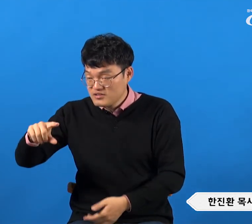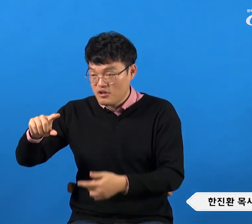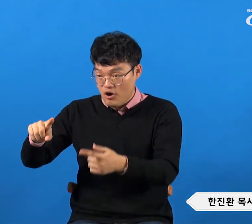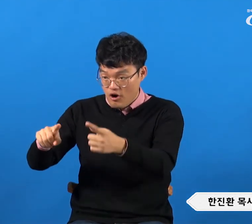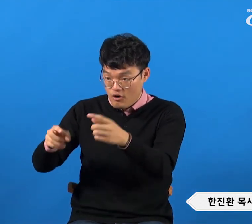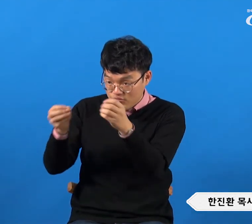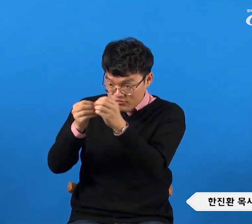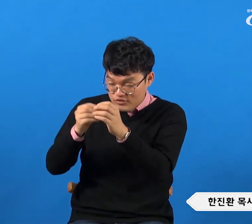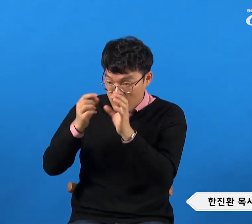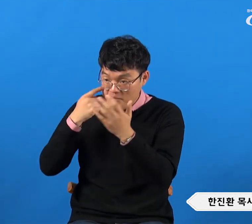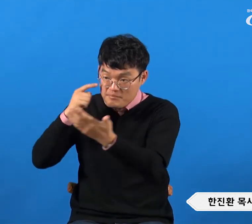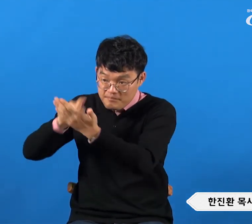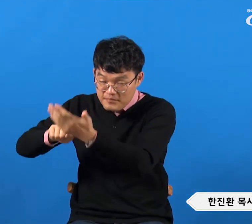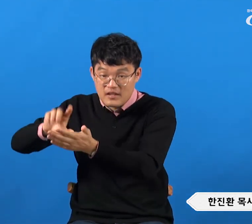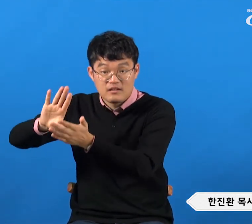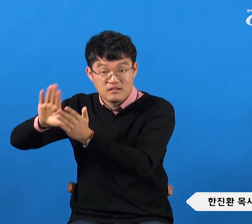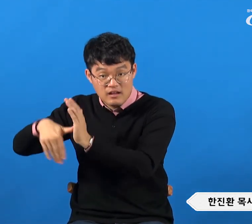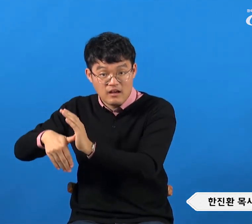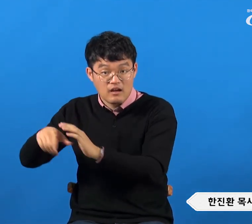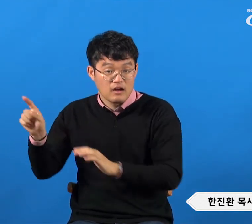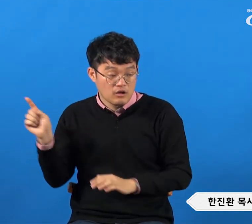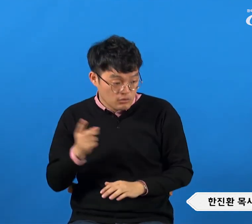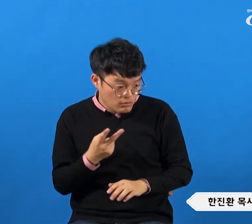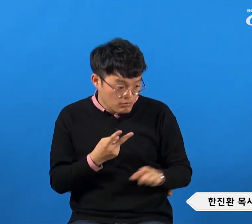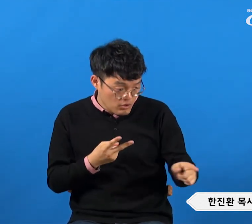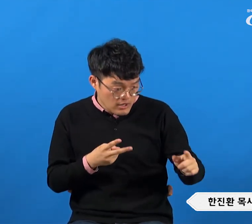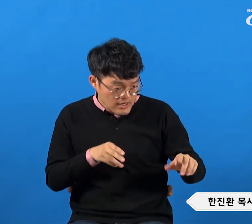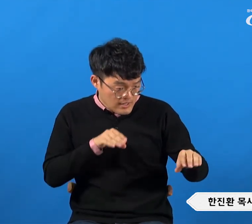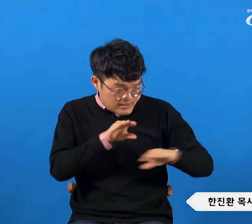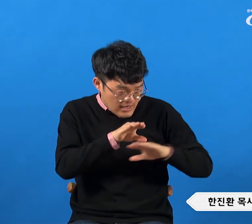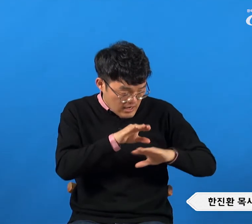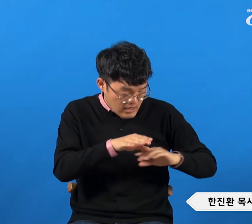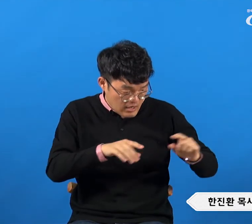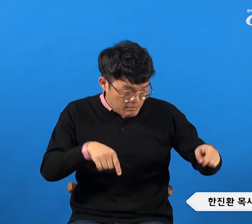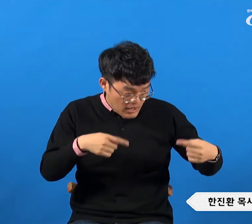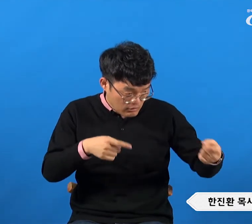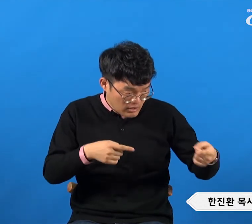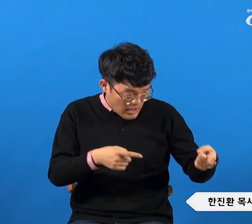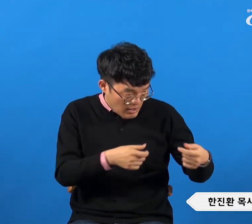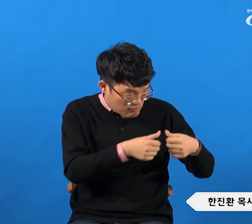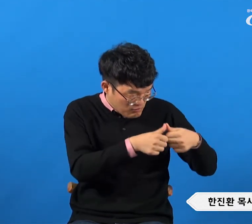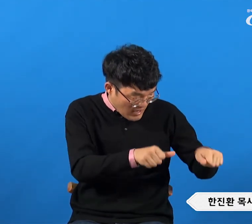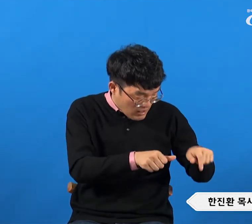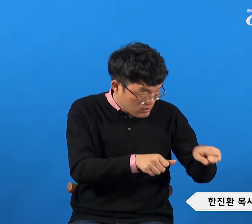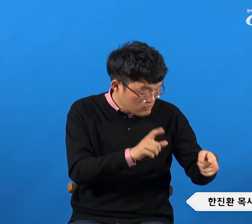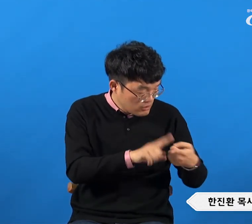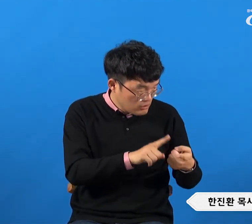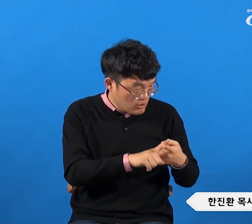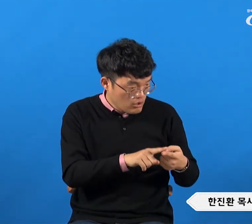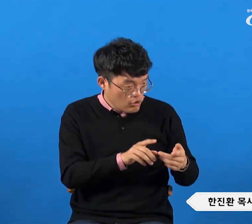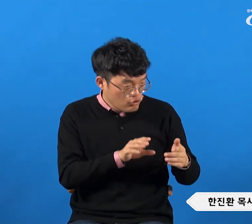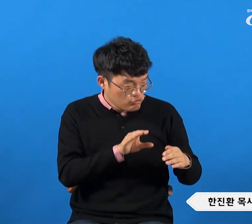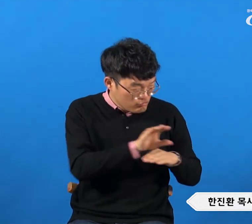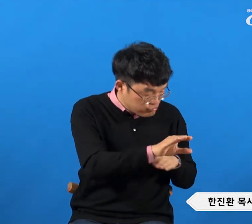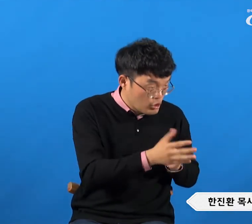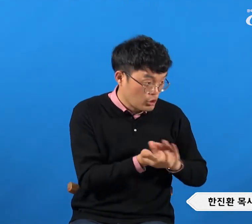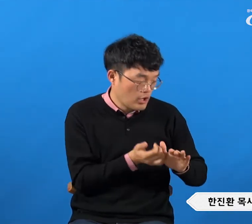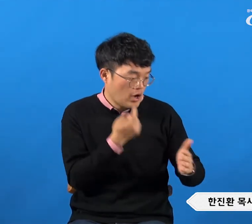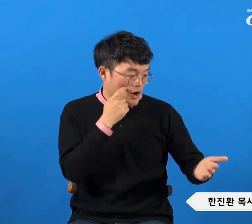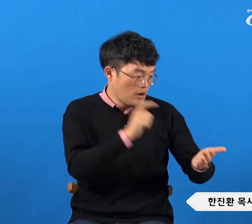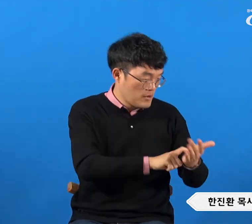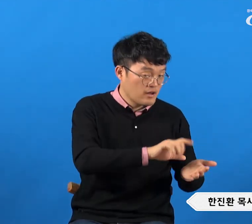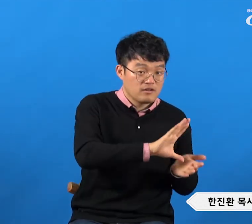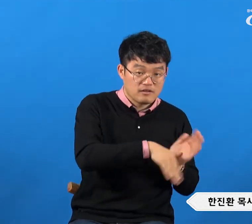차바퀴에 부러진 나사를 사고 나기 전에 발견했을 때, 아침에 일어나 오늘도 살아 숨 쉴 수 있음을 발견한